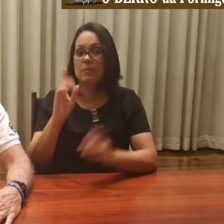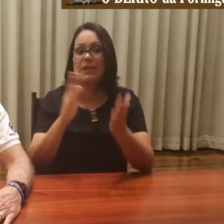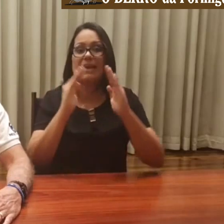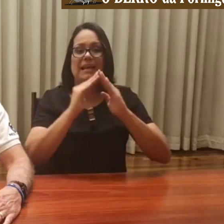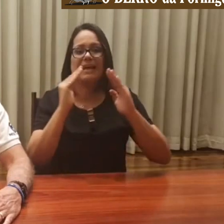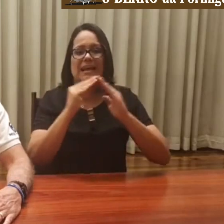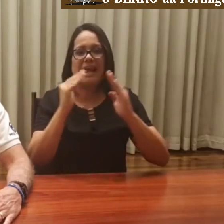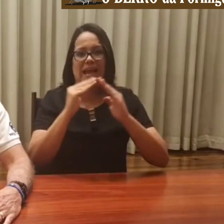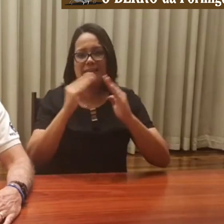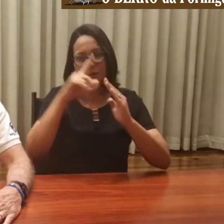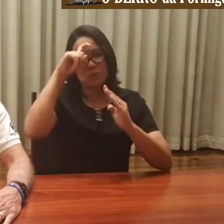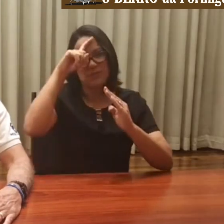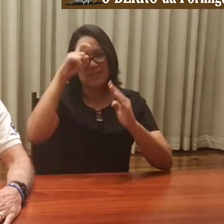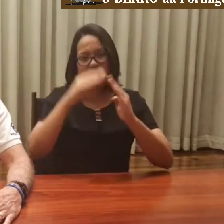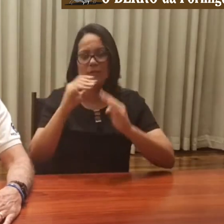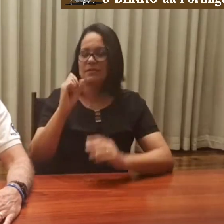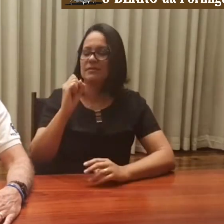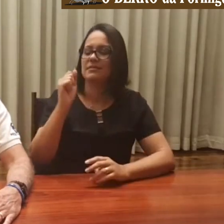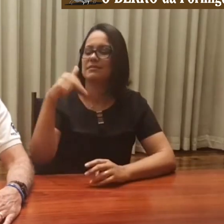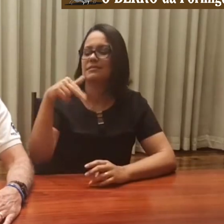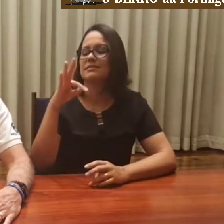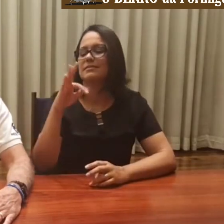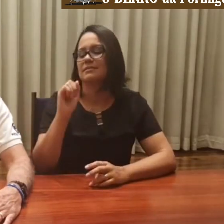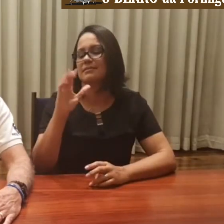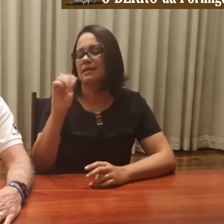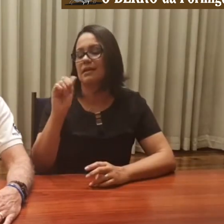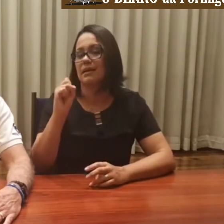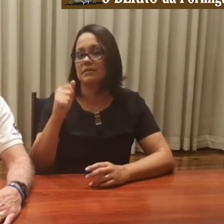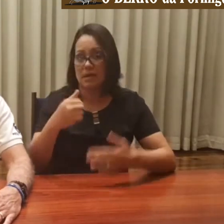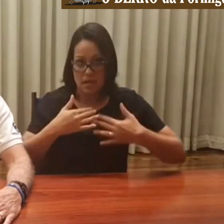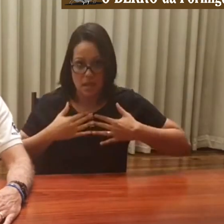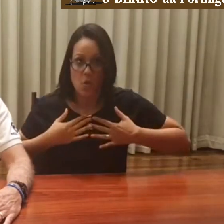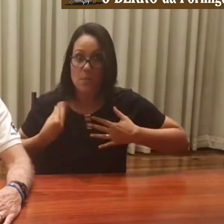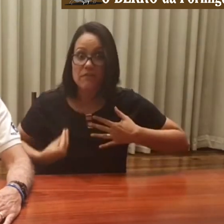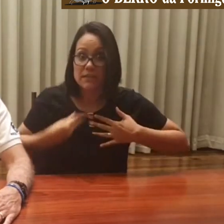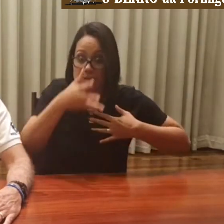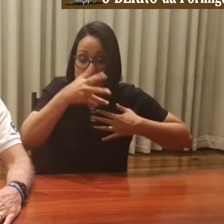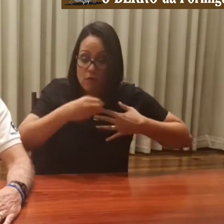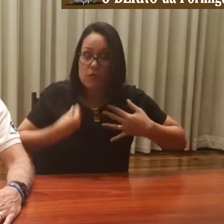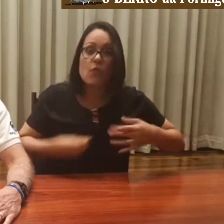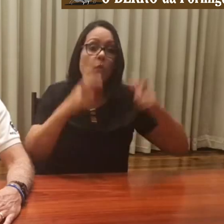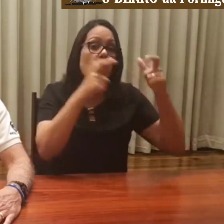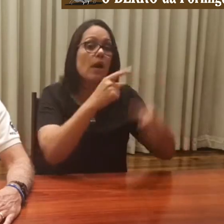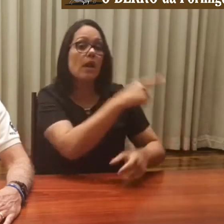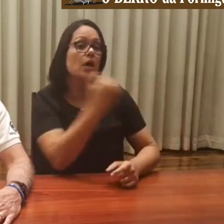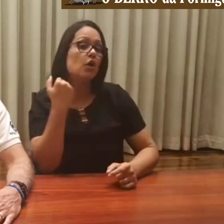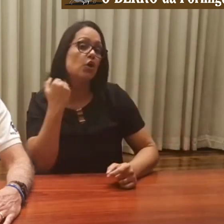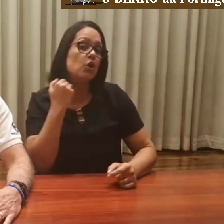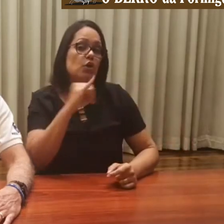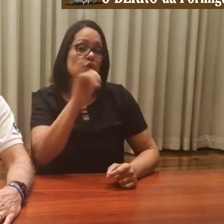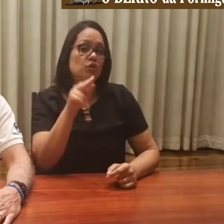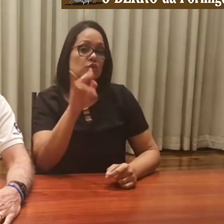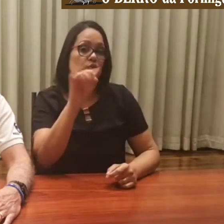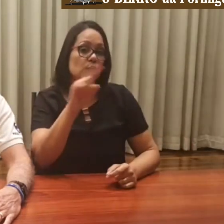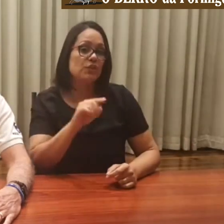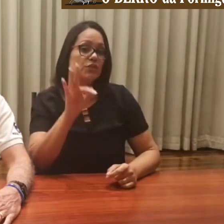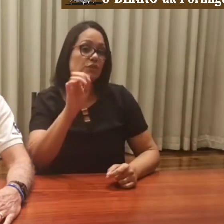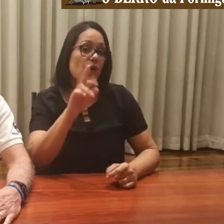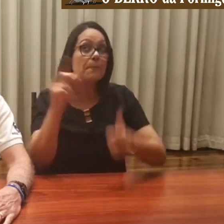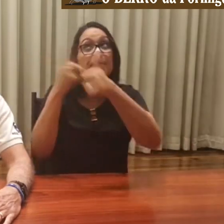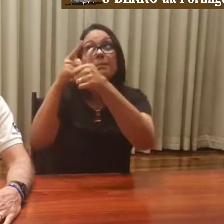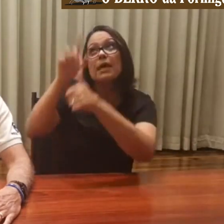Casas. Devemos muito à Santa Casa, né? Eu devo a minha vida à Santa Casa de Juiz de Fora num primeiro momento. Primeiro a Deus,